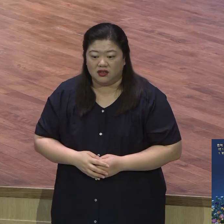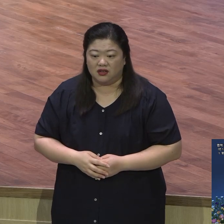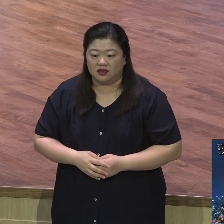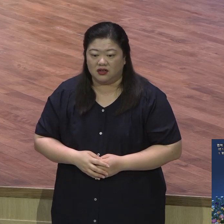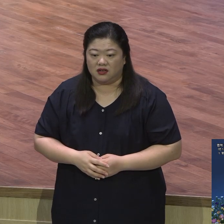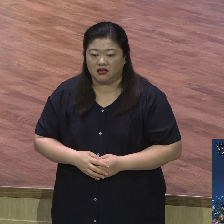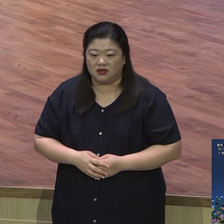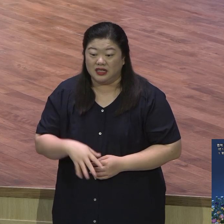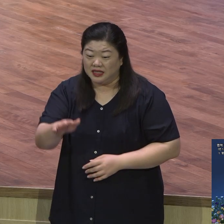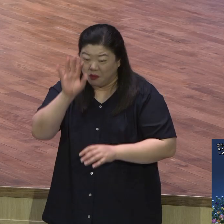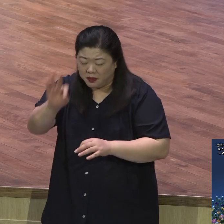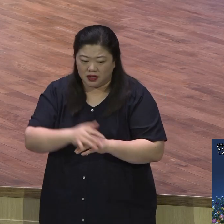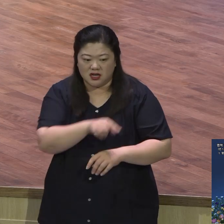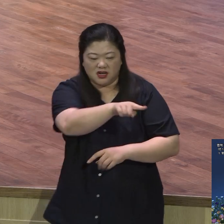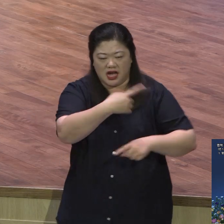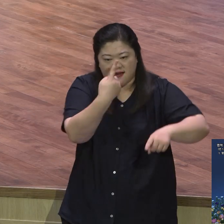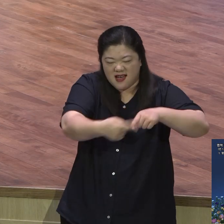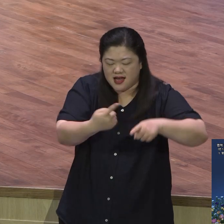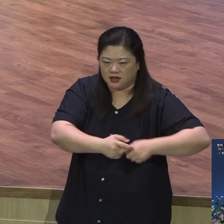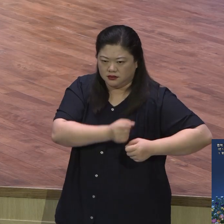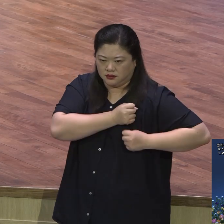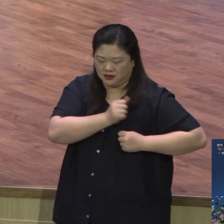상식적으로 말도 안 되는 소리에요.